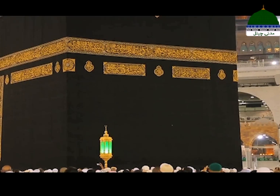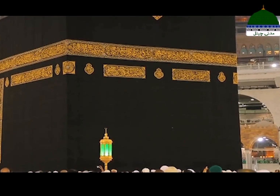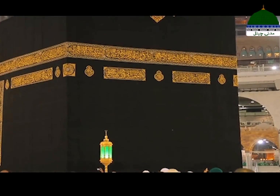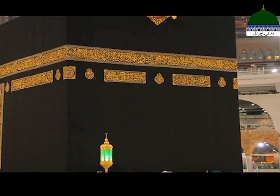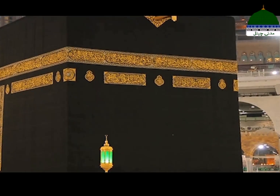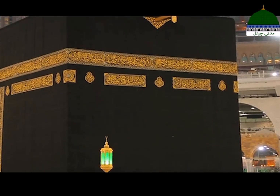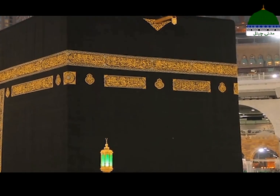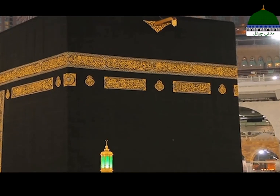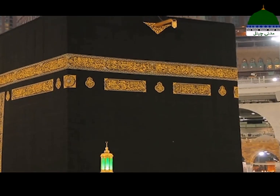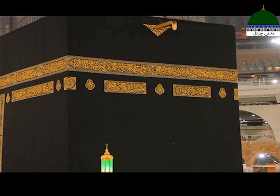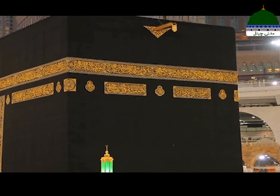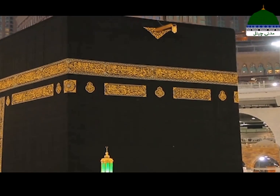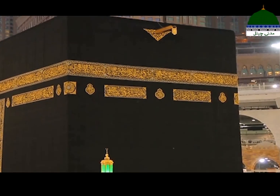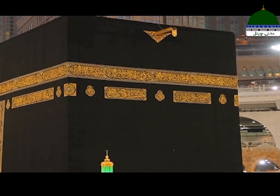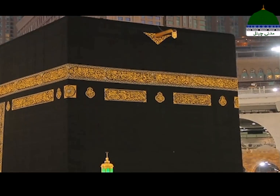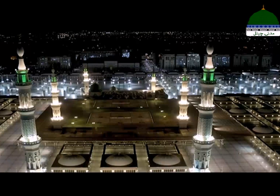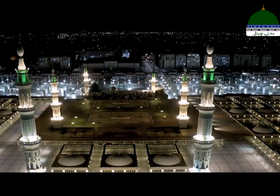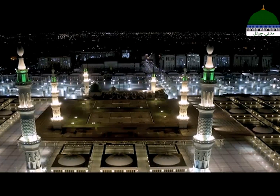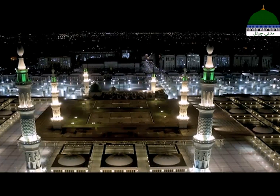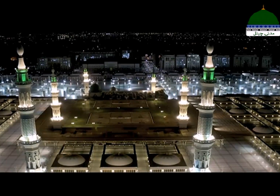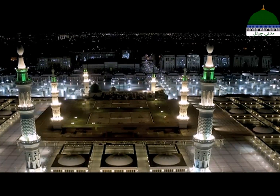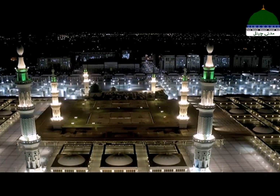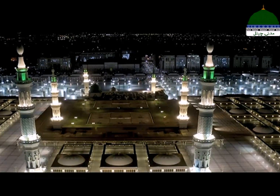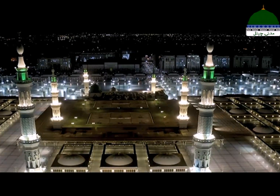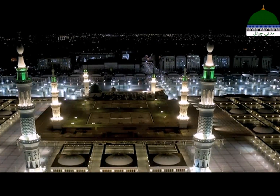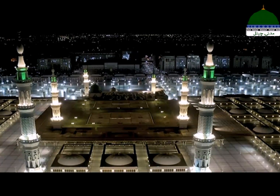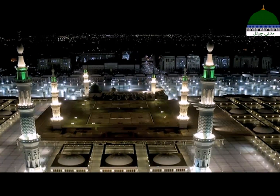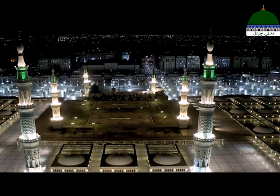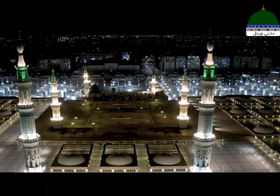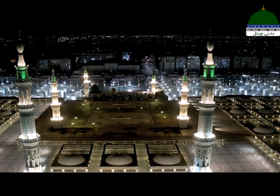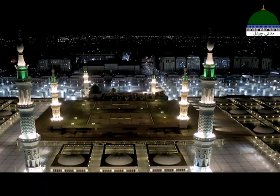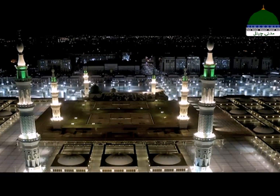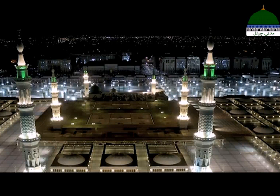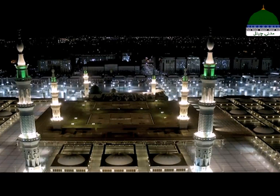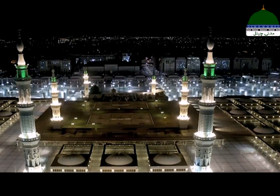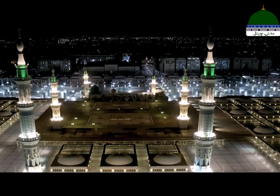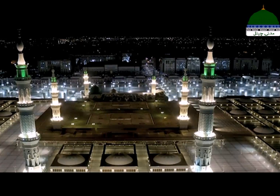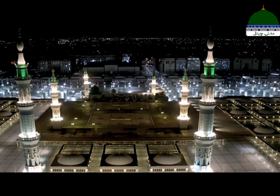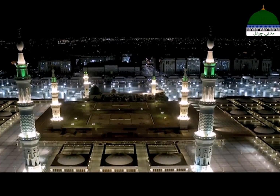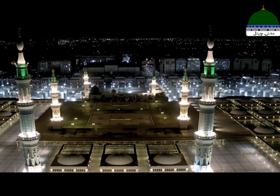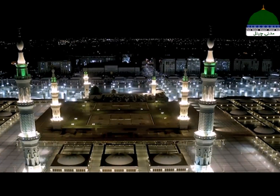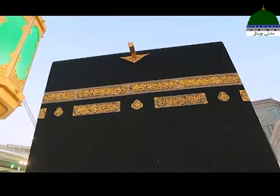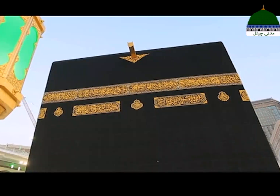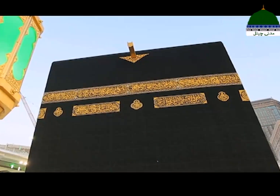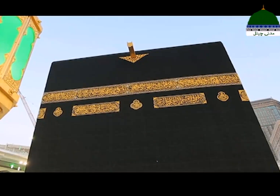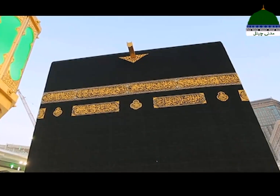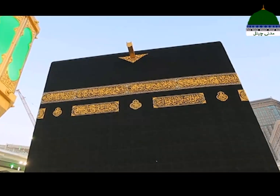الحمد لله رب العالمين والصلاة والسلام على سيد المرسلين أما